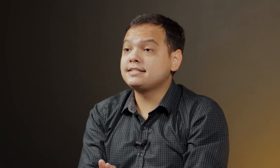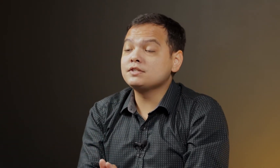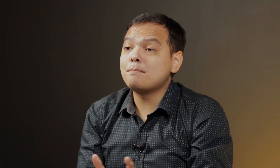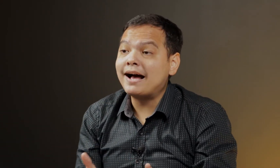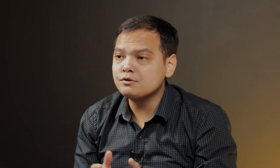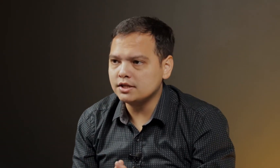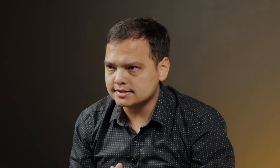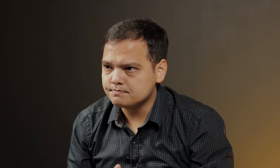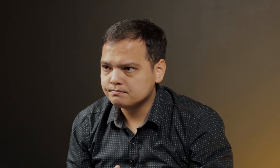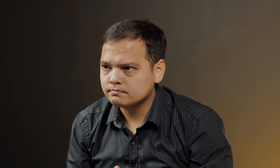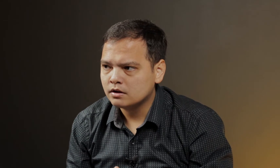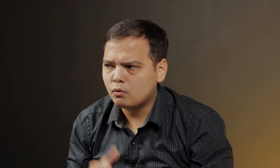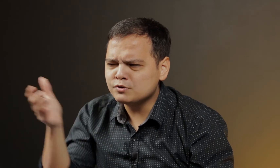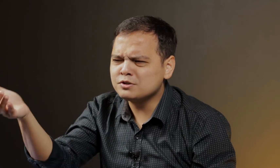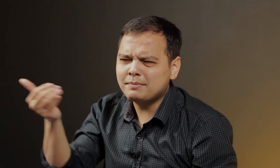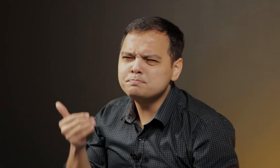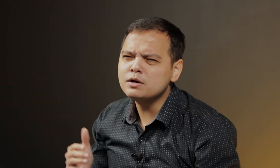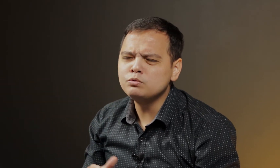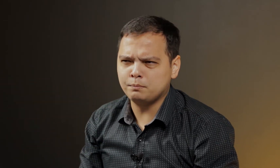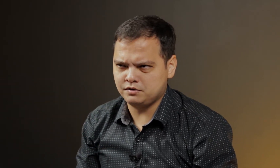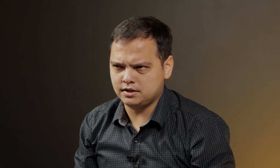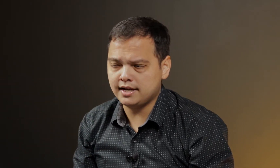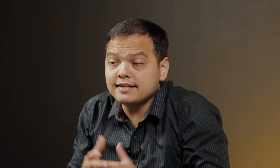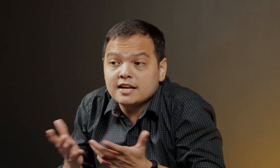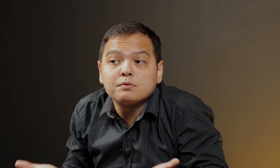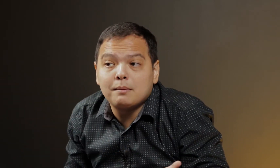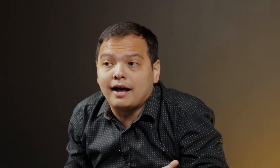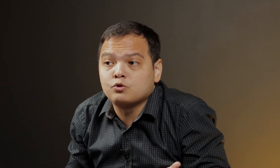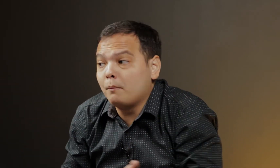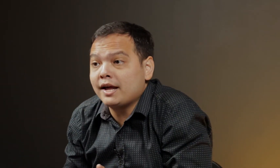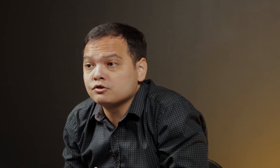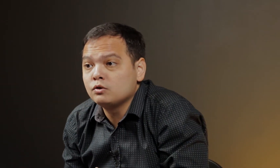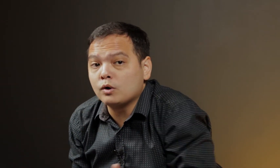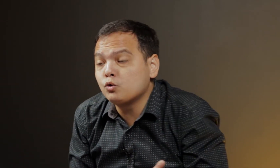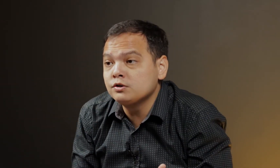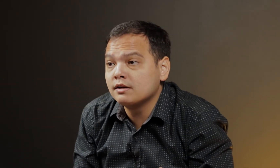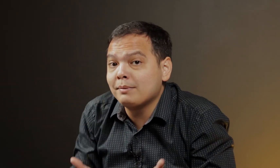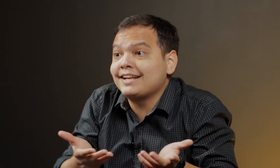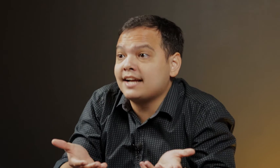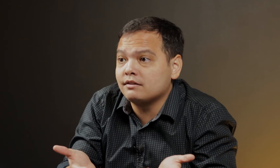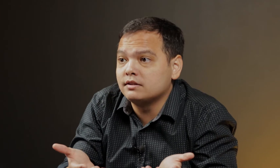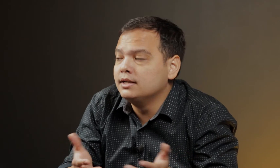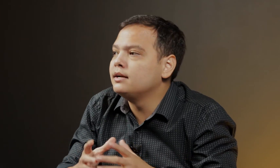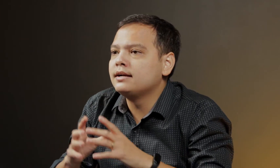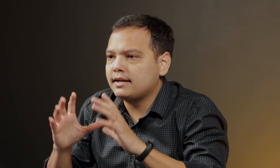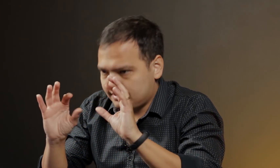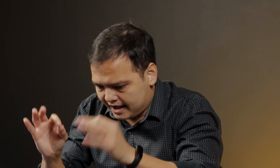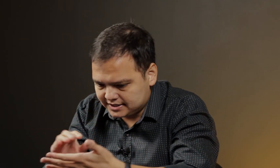você mais utiliza? Quais são as pessoas que mais perguntam para você? O que você tem que responder mais? Qual é o preço? Quanto custa? Para que serve? Aí você faz